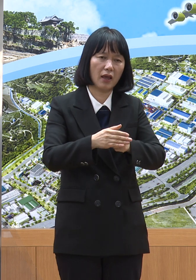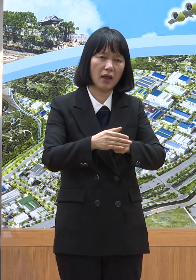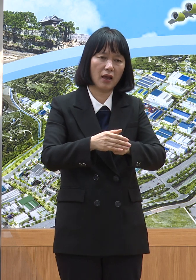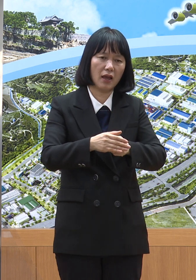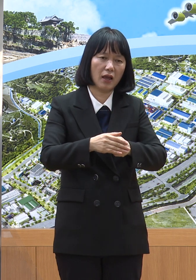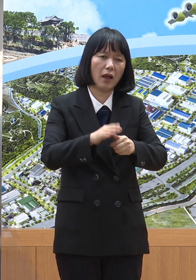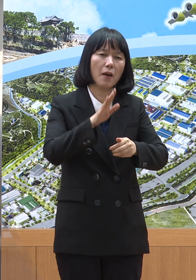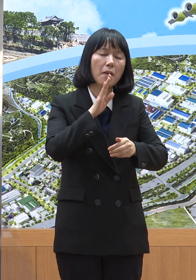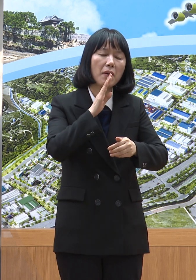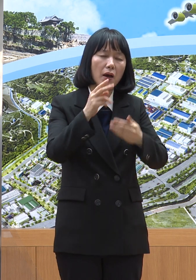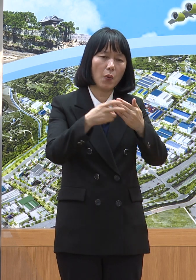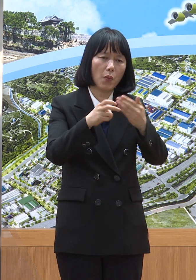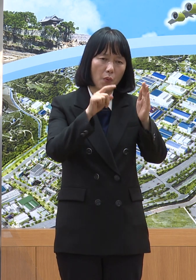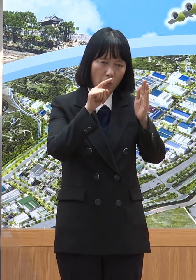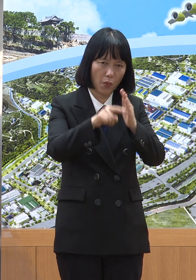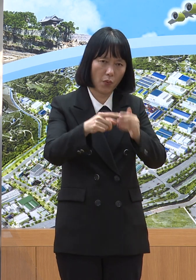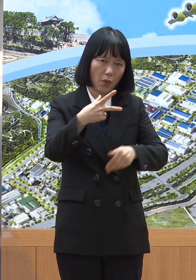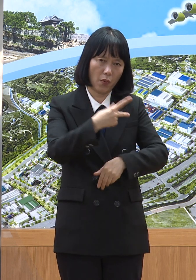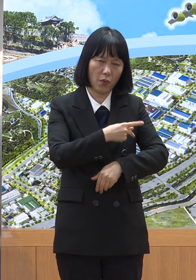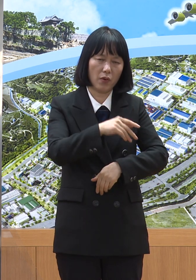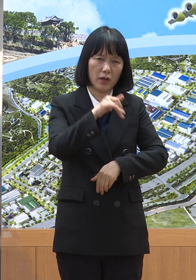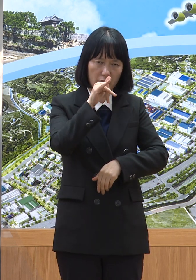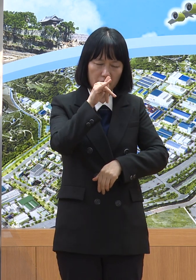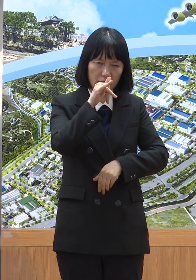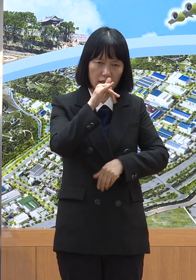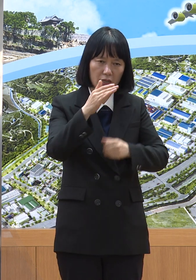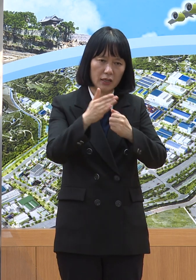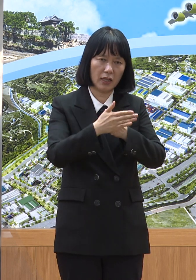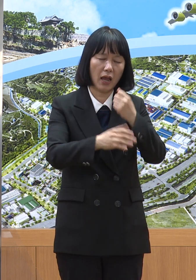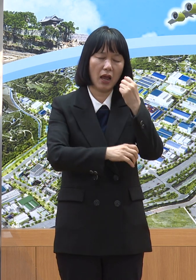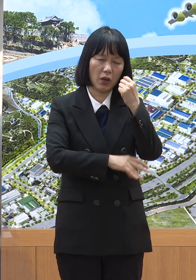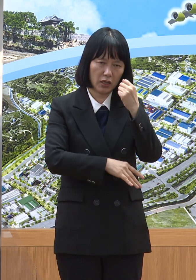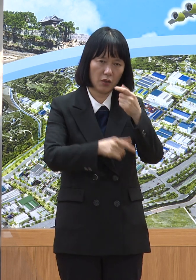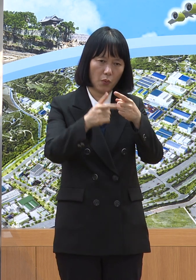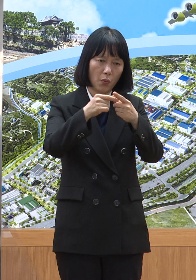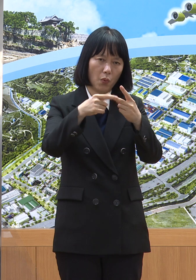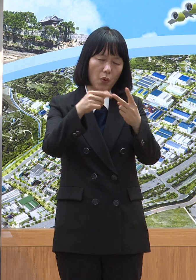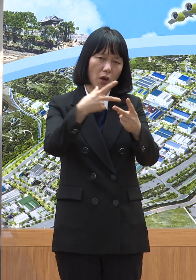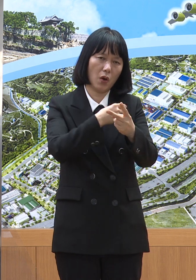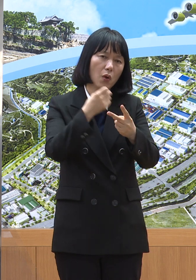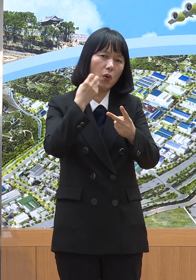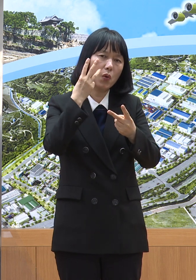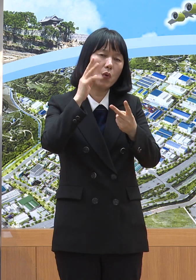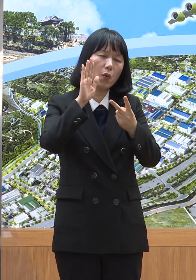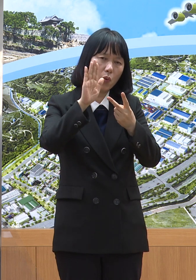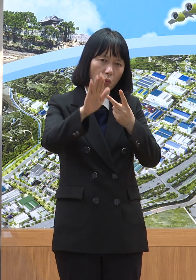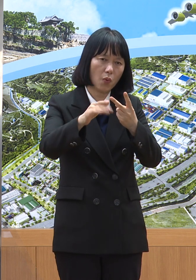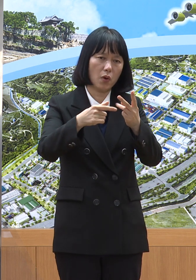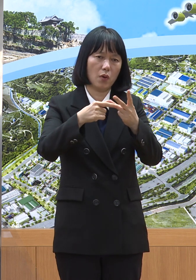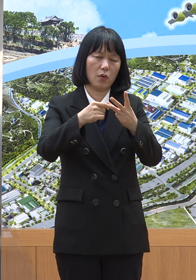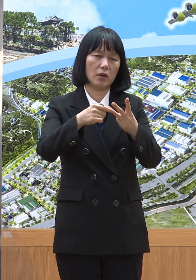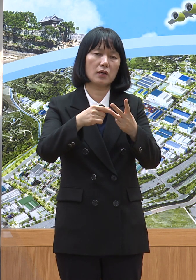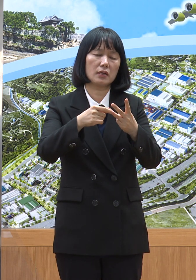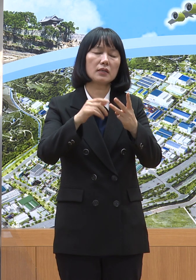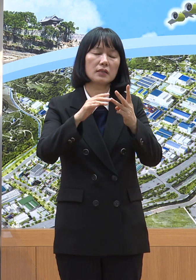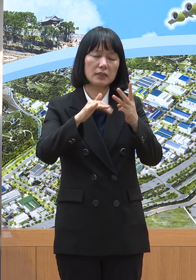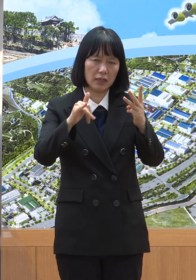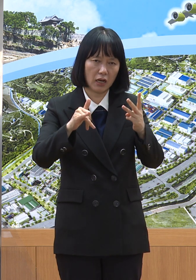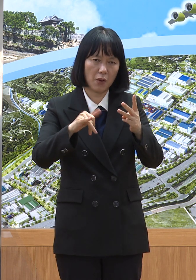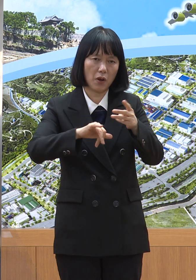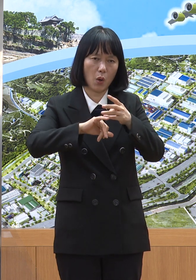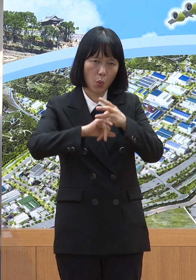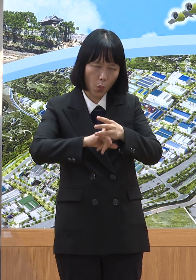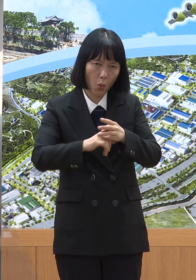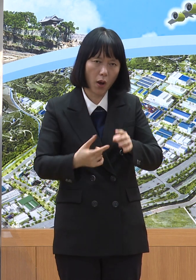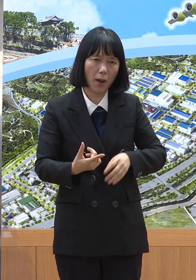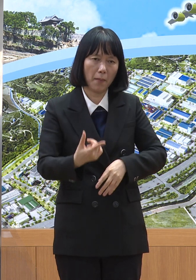당일 현장 접종이 가능하므로 기본 접종 후 3개월이 경과한 어르신들께서는 꼭